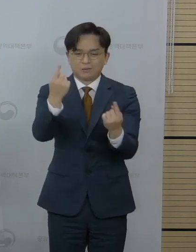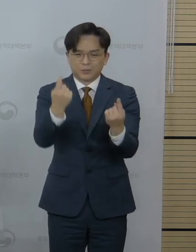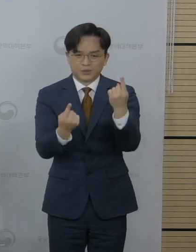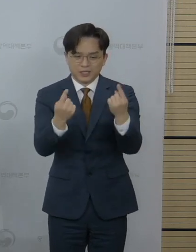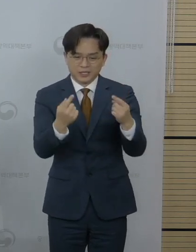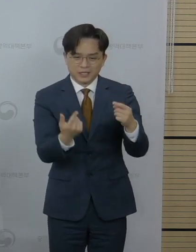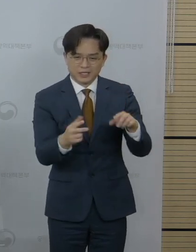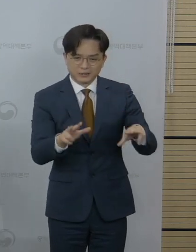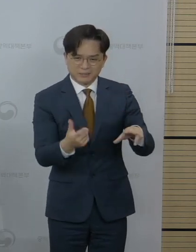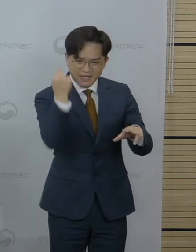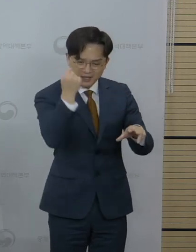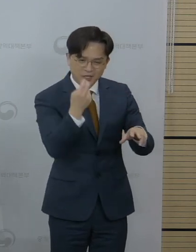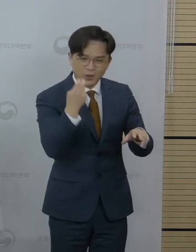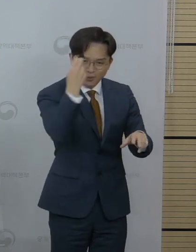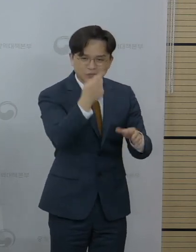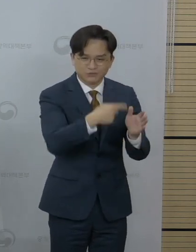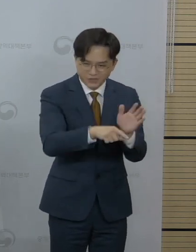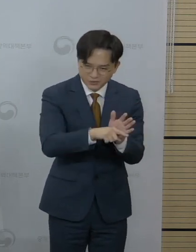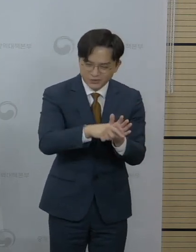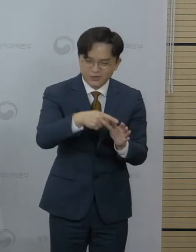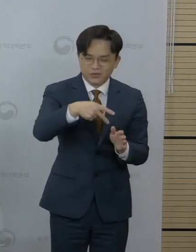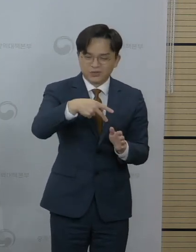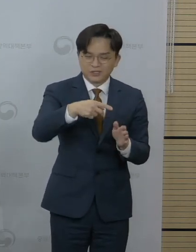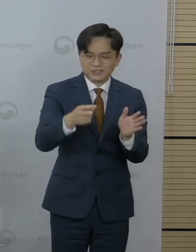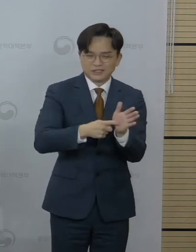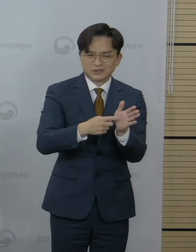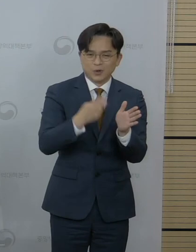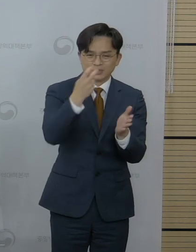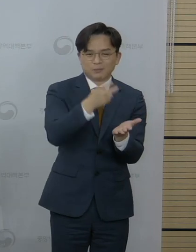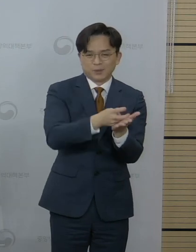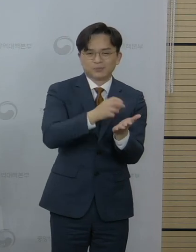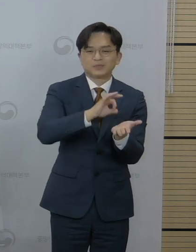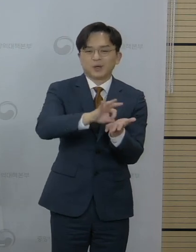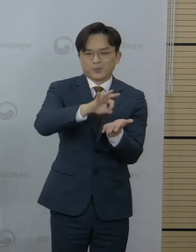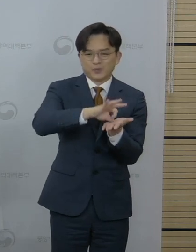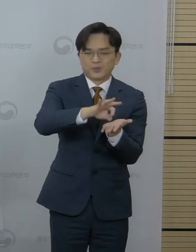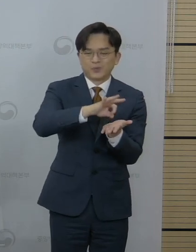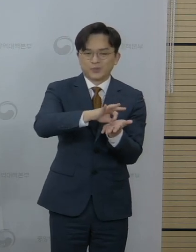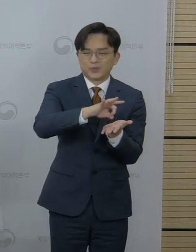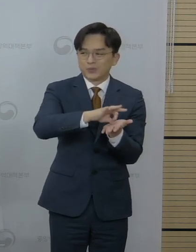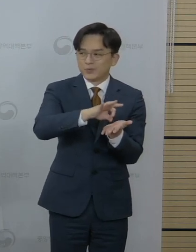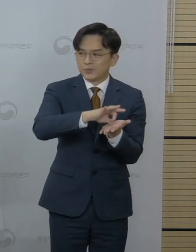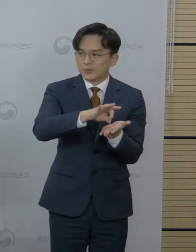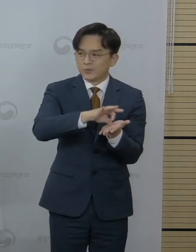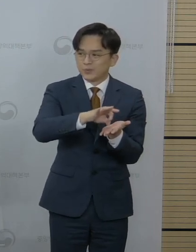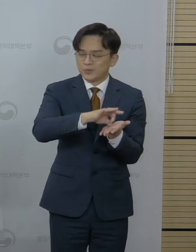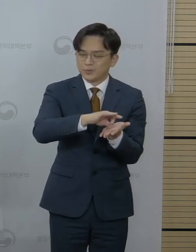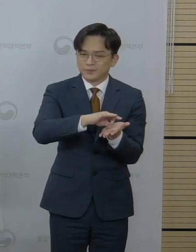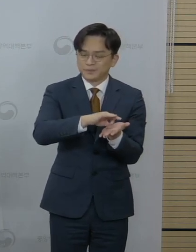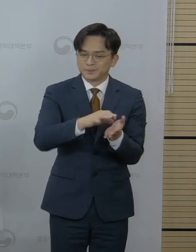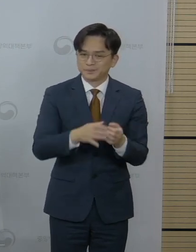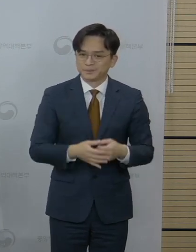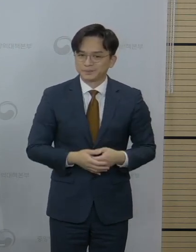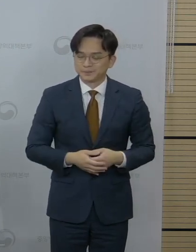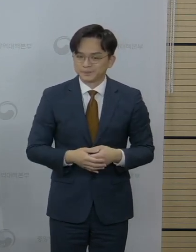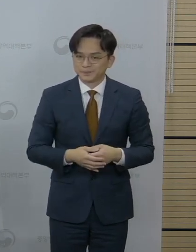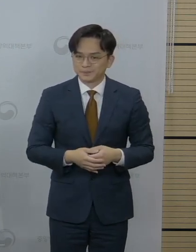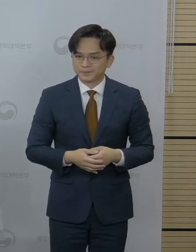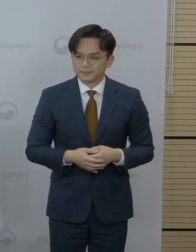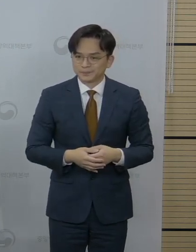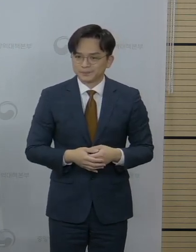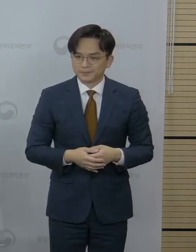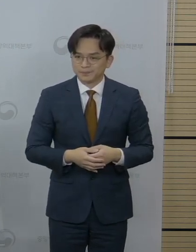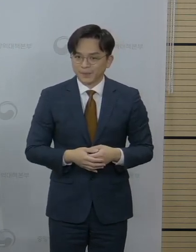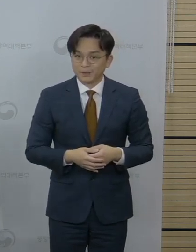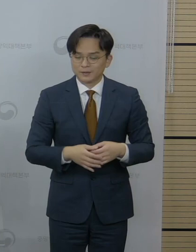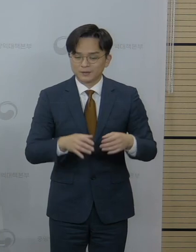정밀하게 리얼타임 RT-PCR을 통해서 더 많은 사례를 찾아나가는 어찌 보면 그